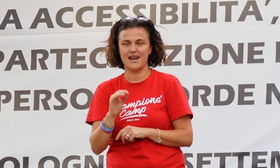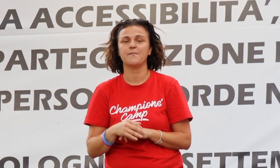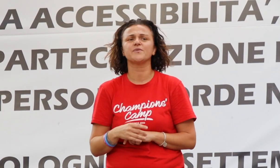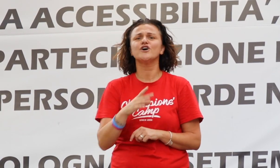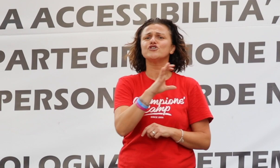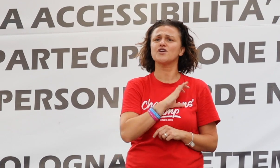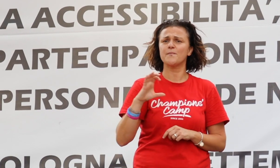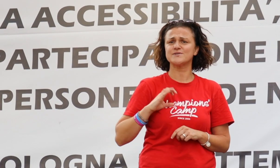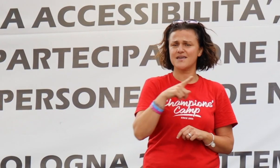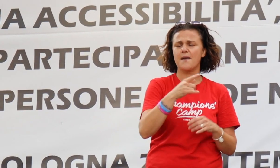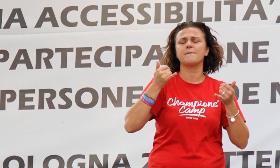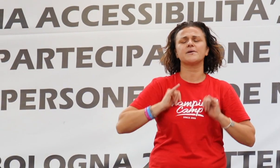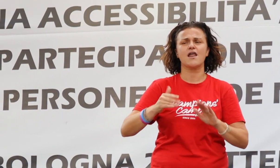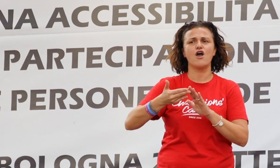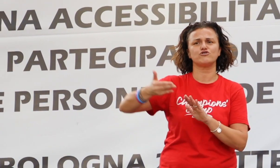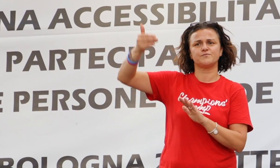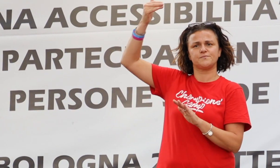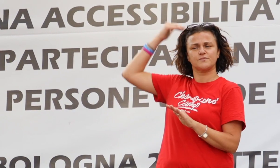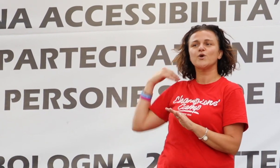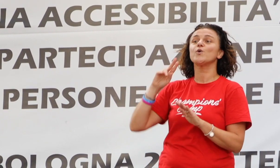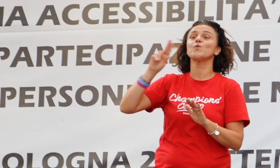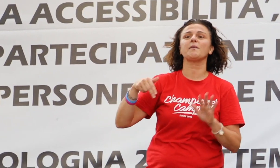qui questo progetto che è stato bellissimo. Cioè...